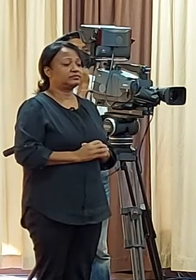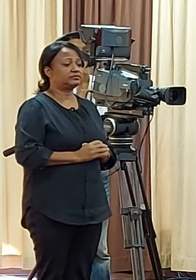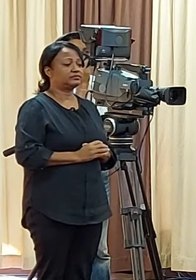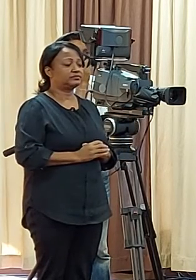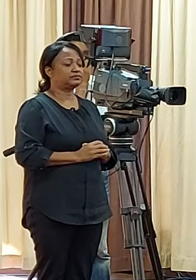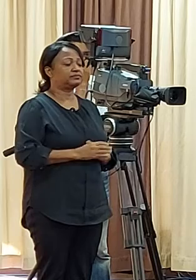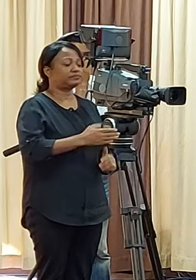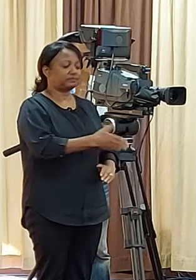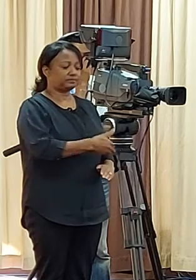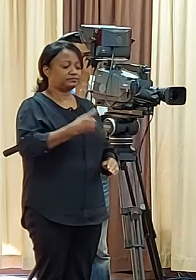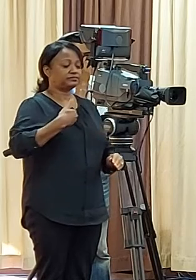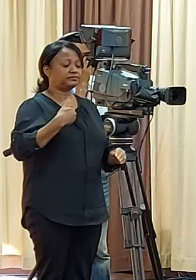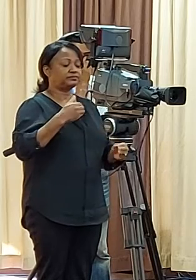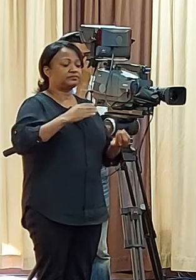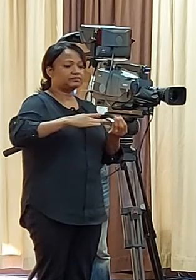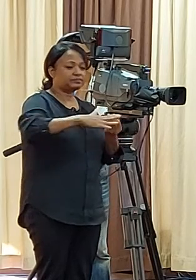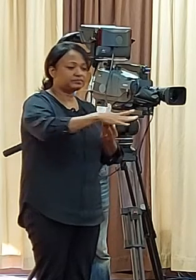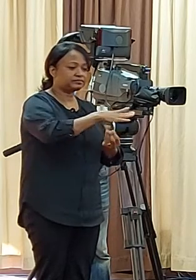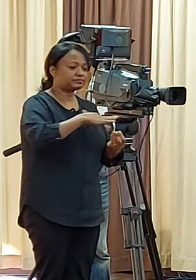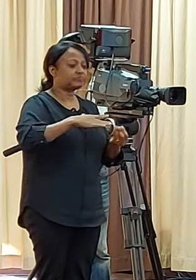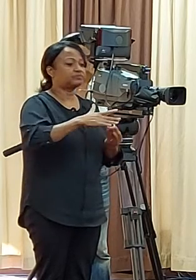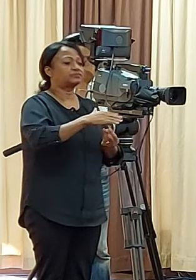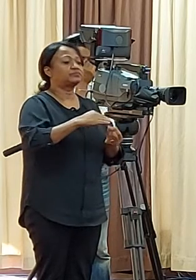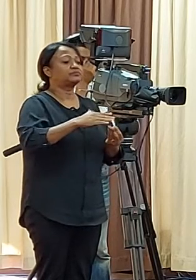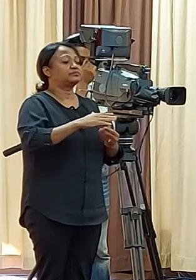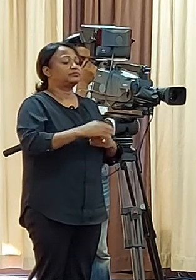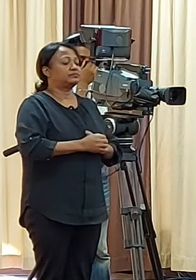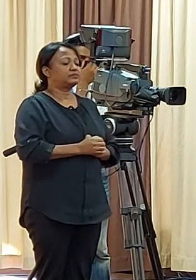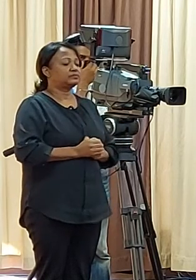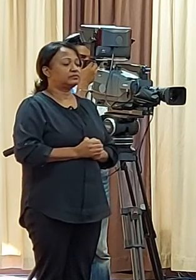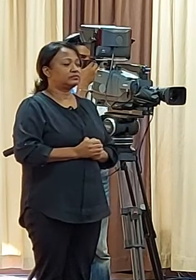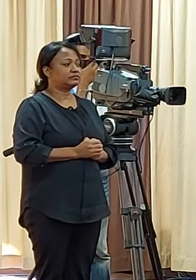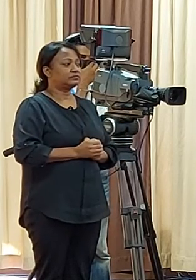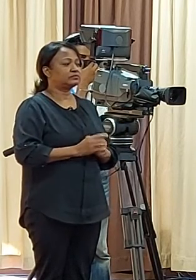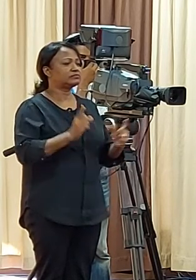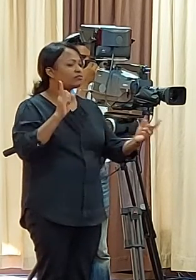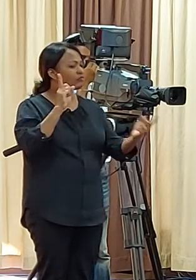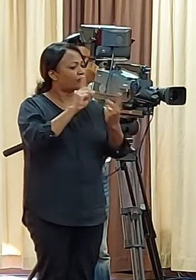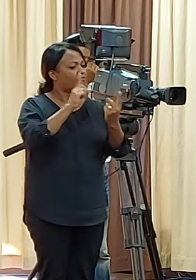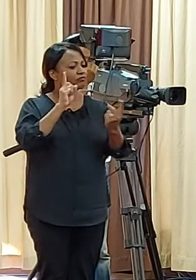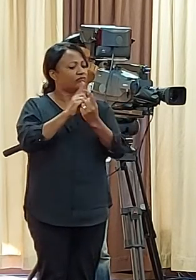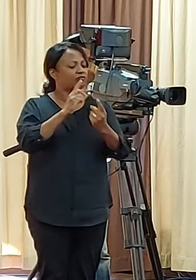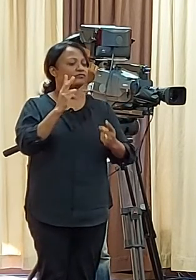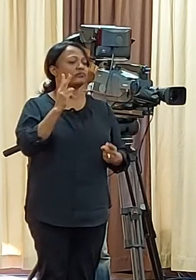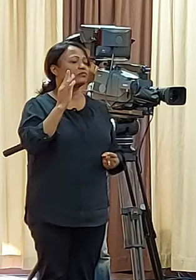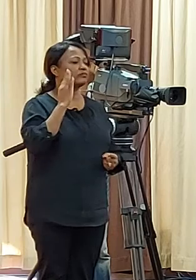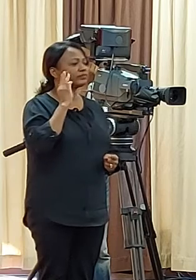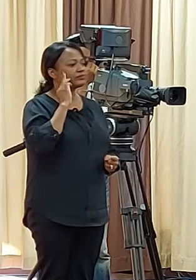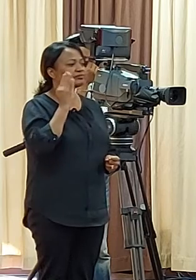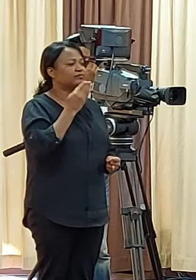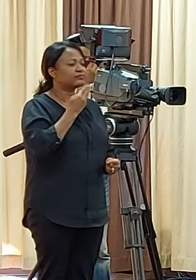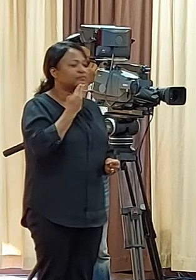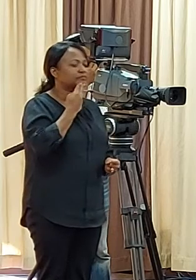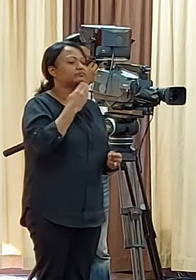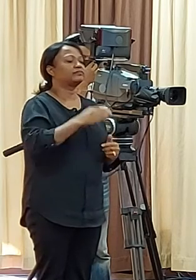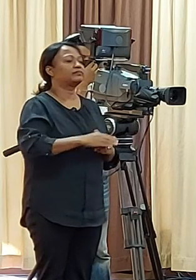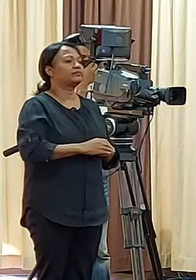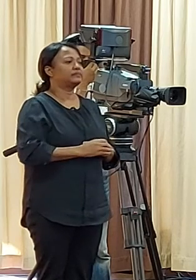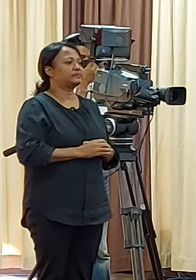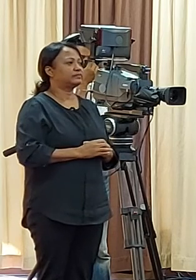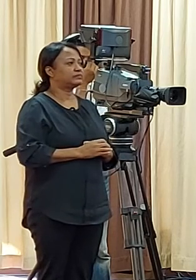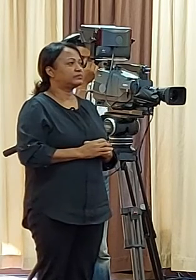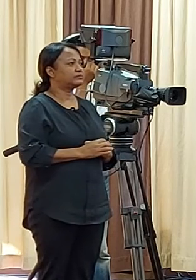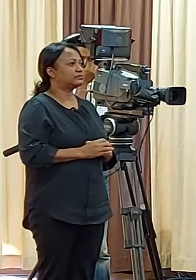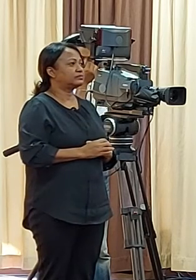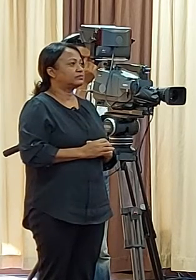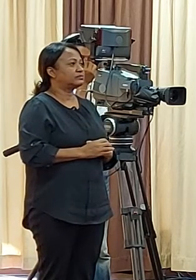comme ministre de la Sécurité sociale, nous avons l'occasion de voir beaucoup de parents, aussi beaucoup parmi nous, et on pas pour